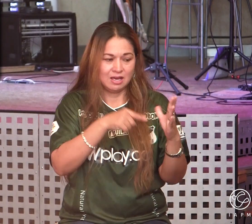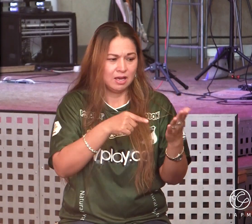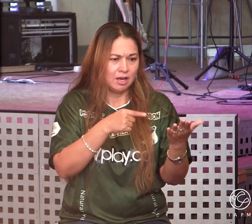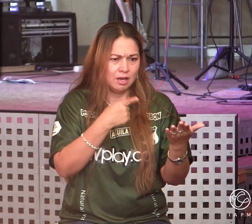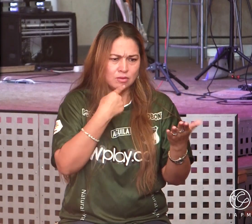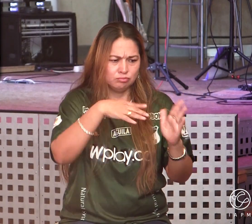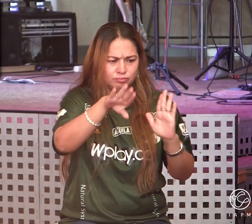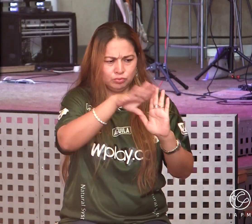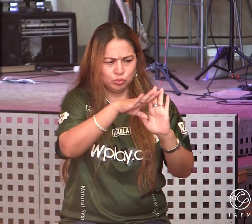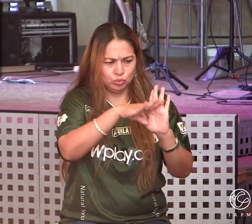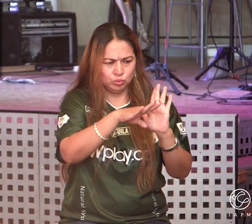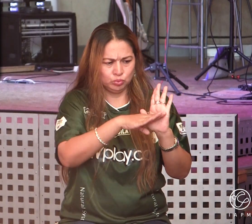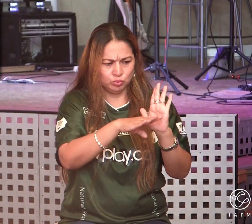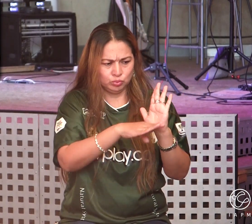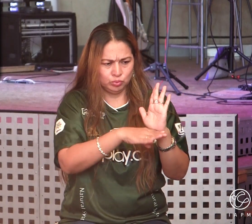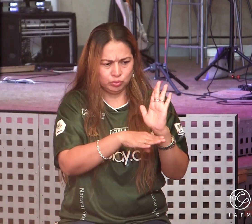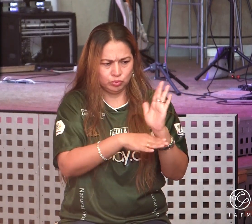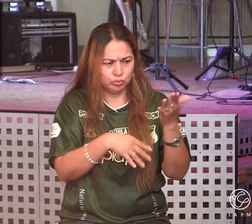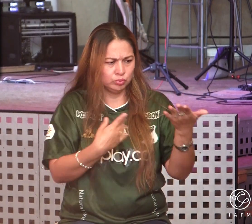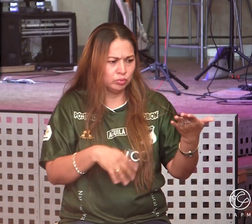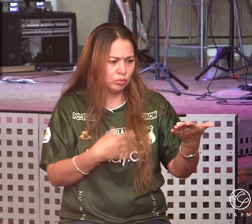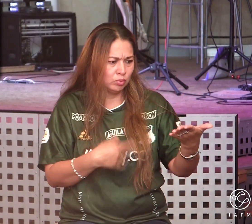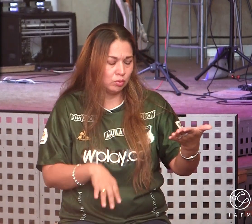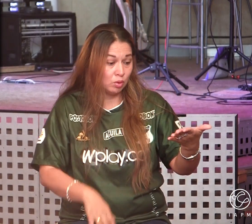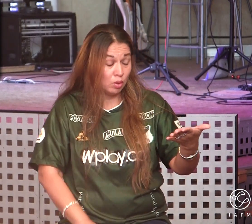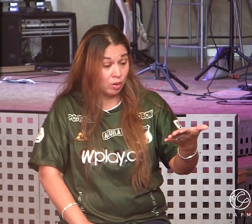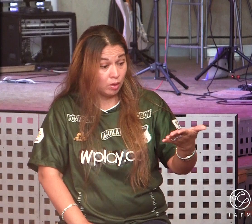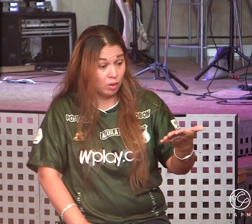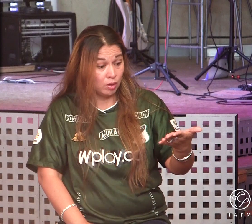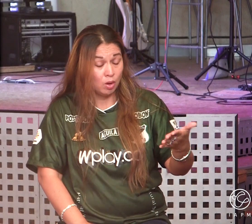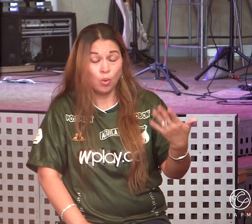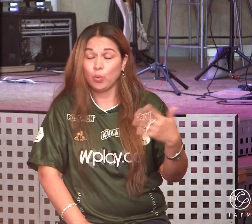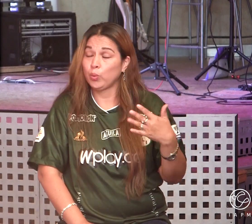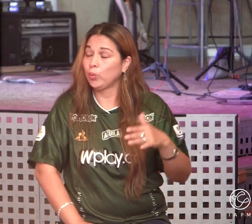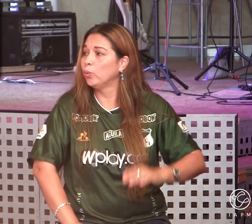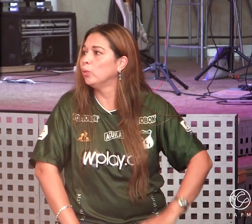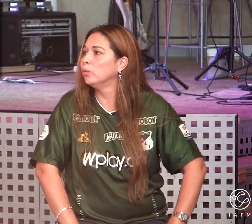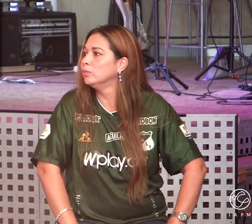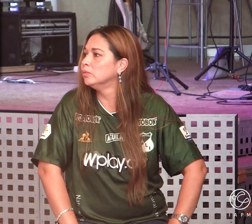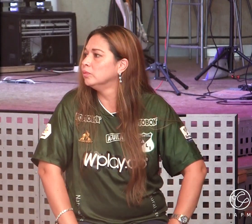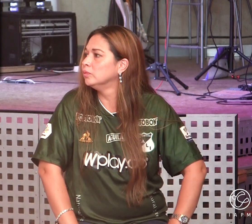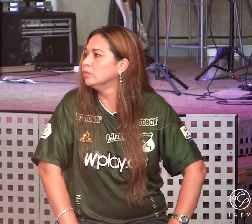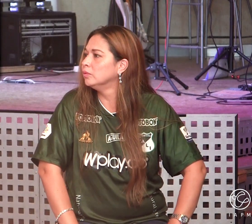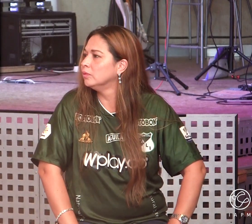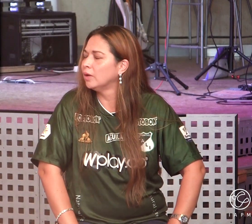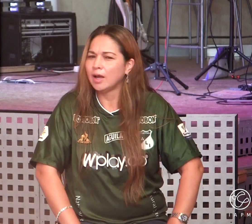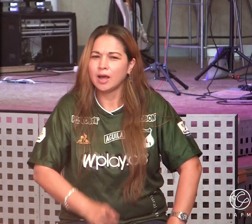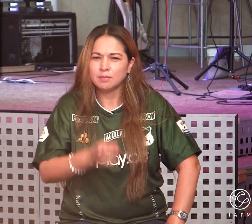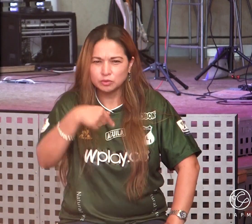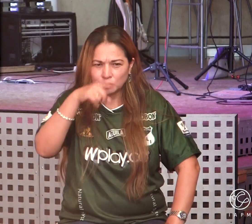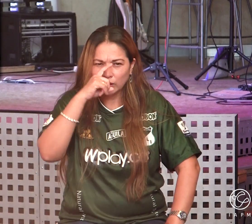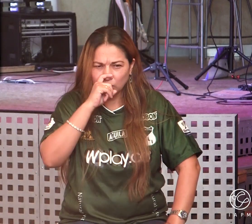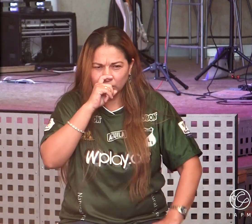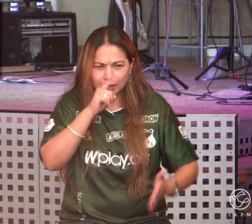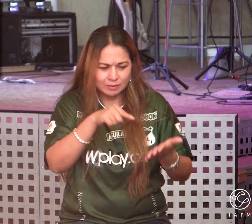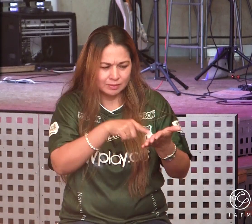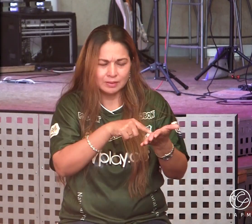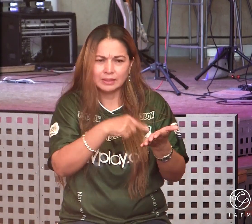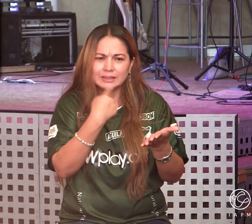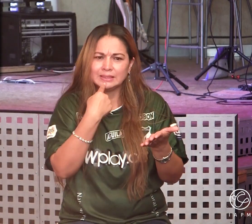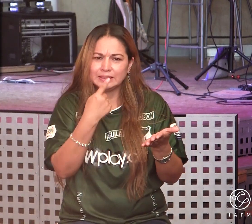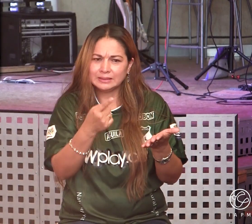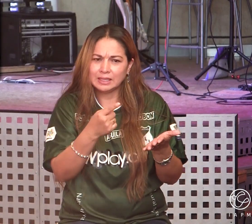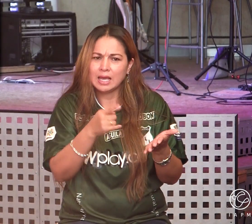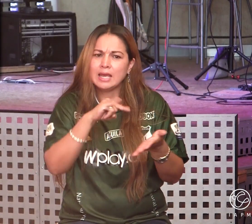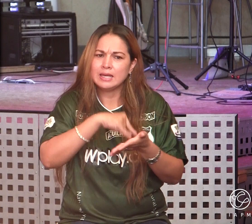Miren, yo no dejo que leerla porque la experiencia me las recuerda, pero por si acaso, ¿alguien se acuerda cómo dice? Y manifiestas son